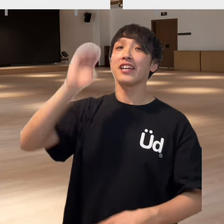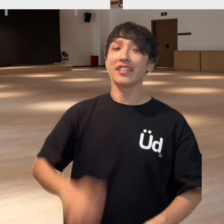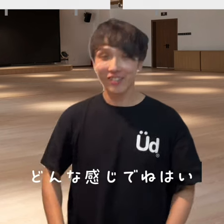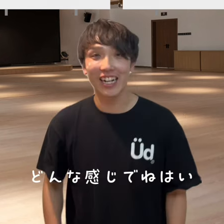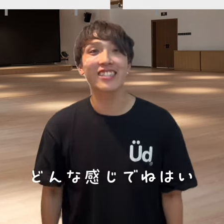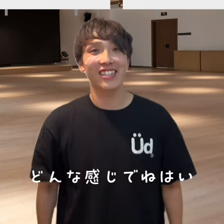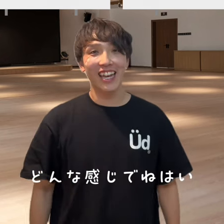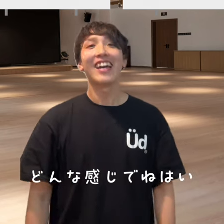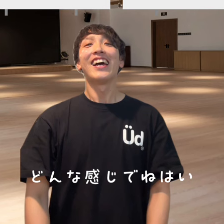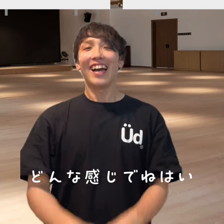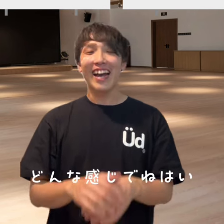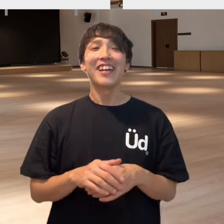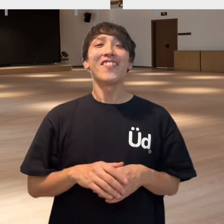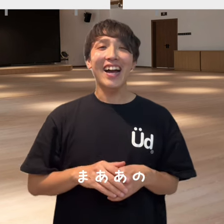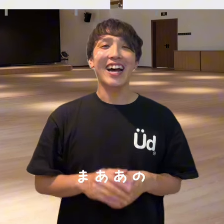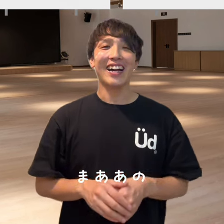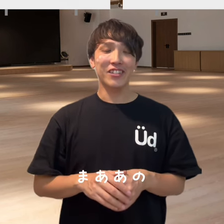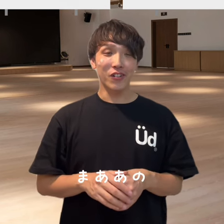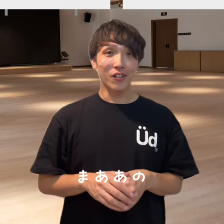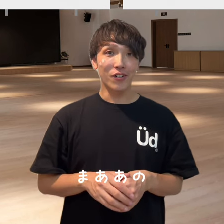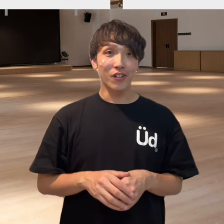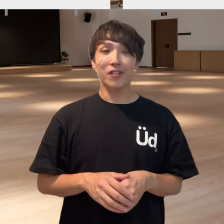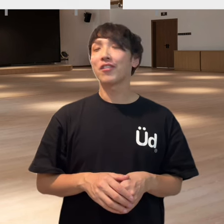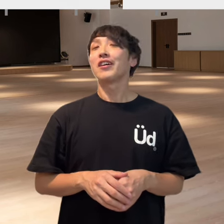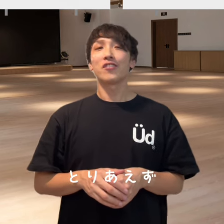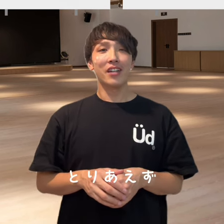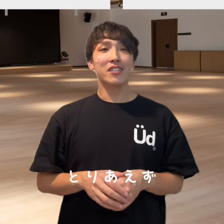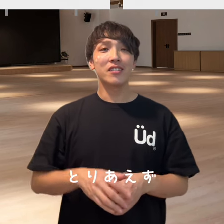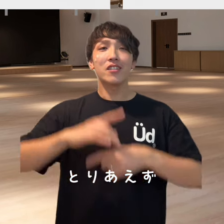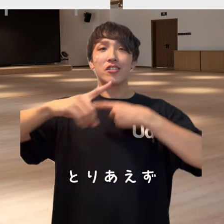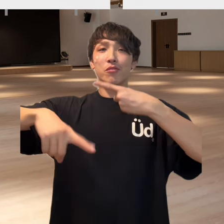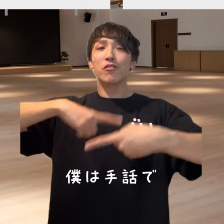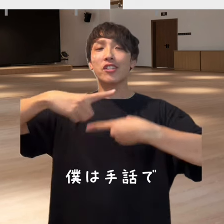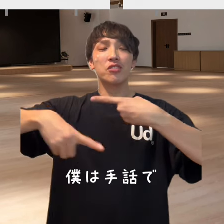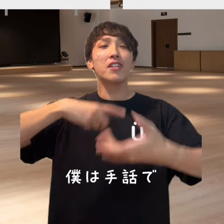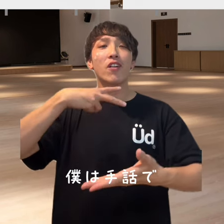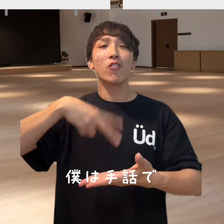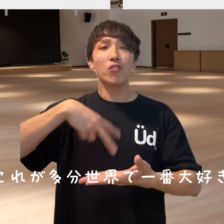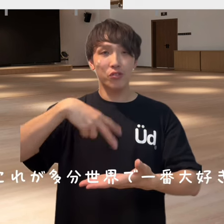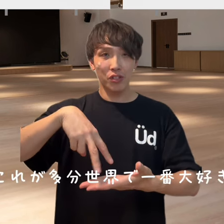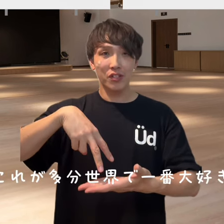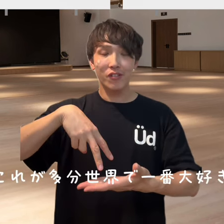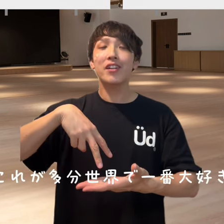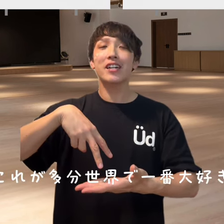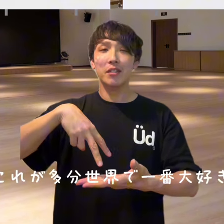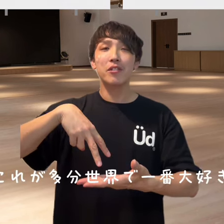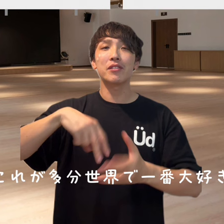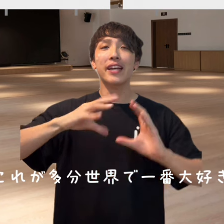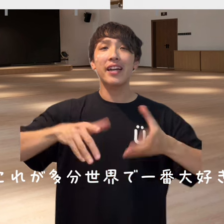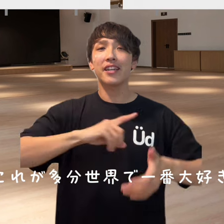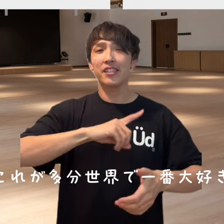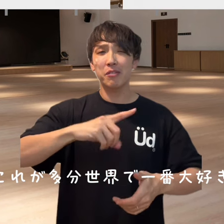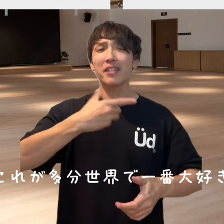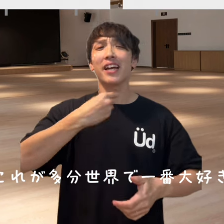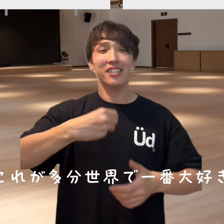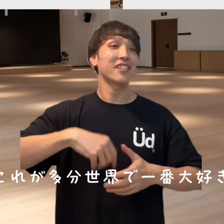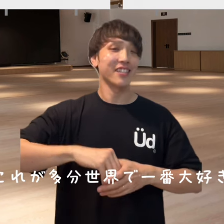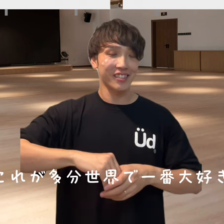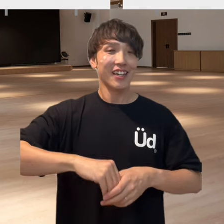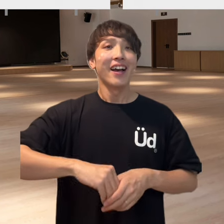どんな感じでね、はい、まあとりあえず僕は手話で踊る、これが多分世界で一番大好きです。は